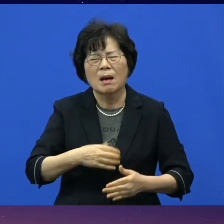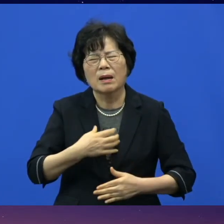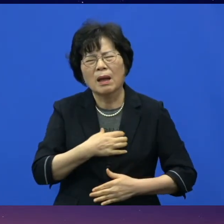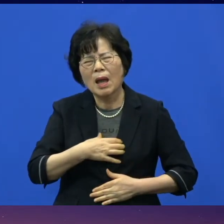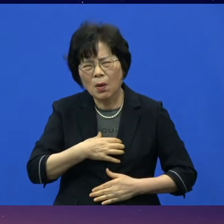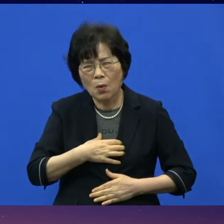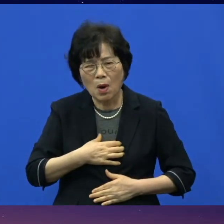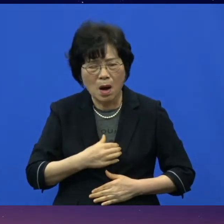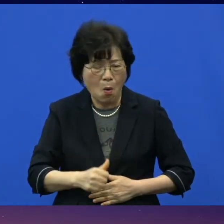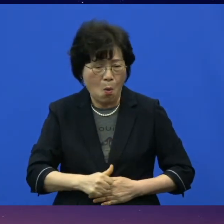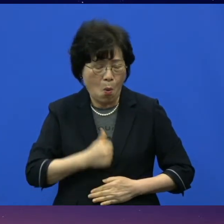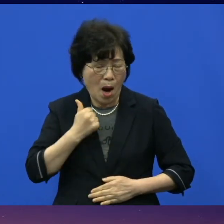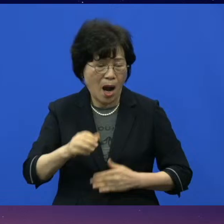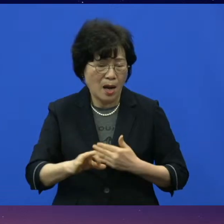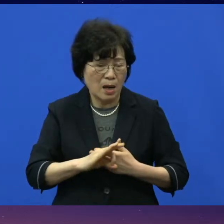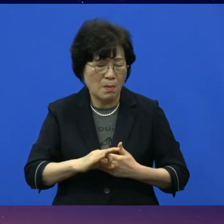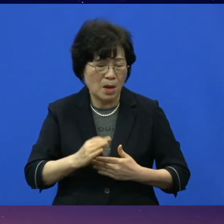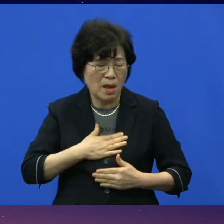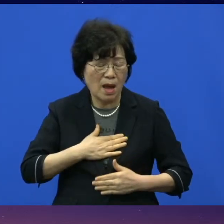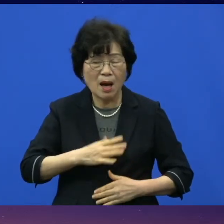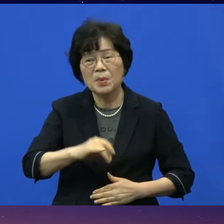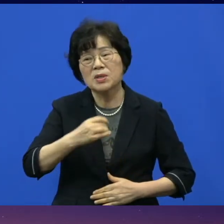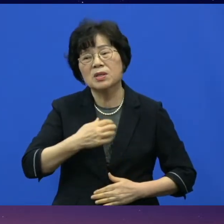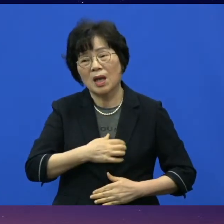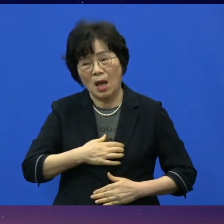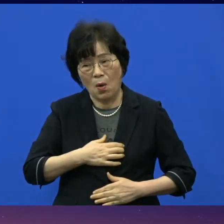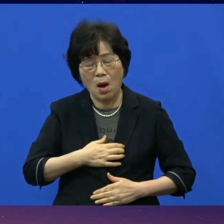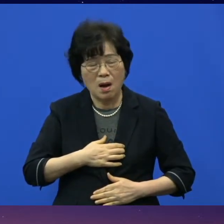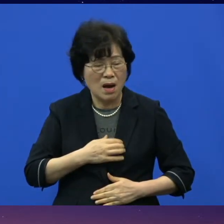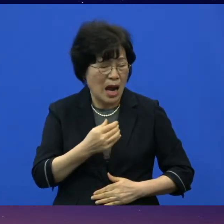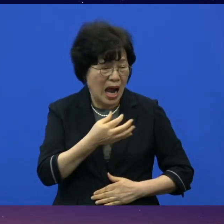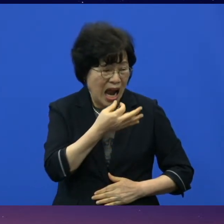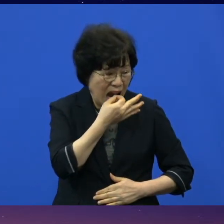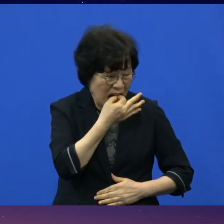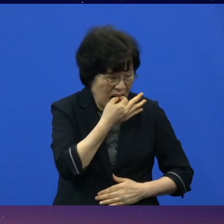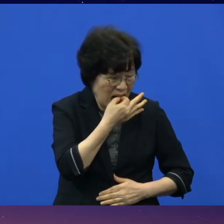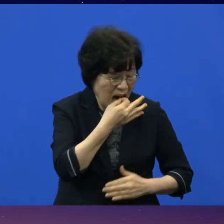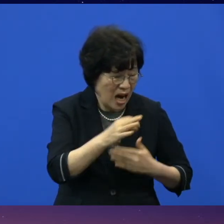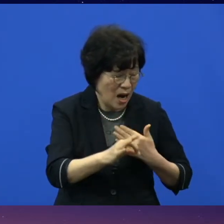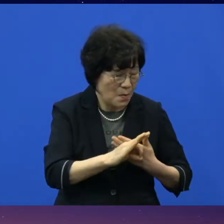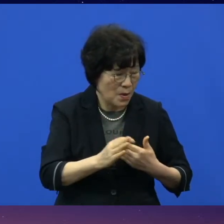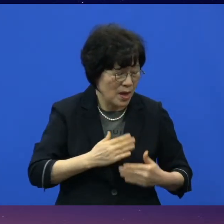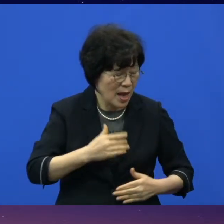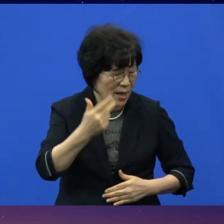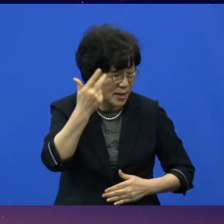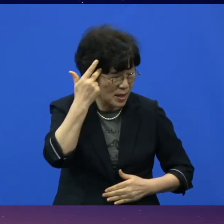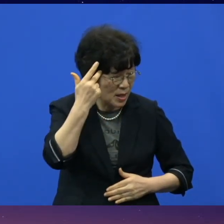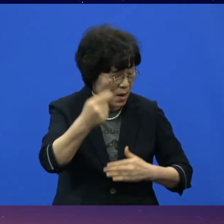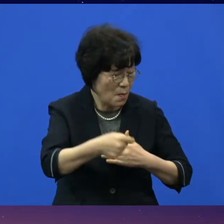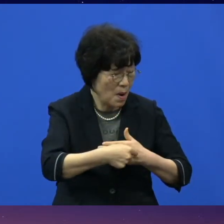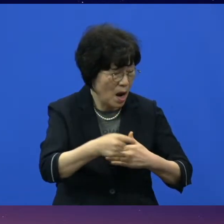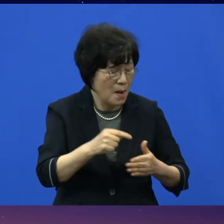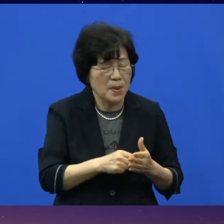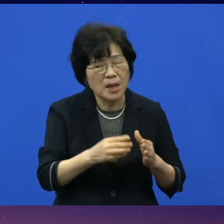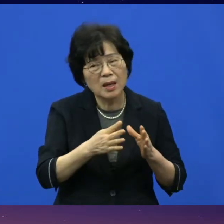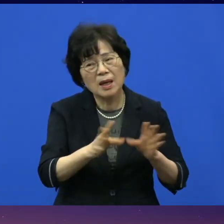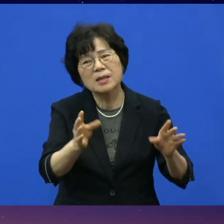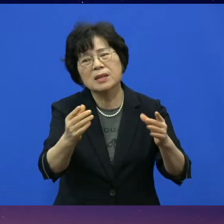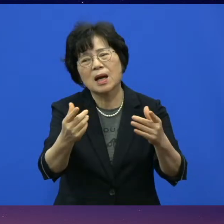분노해보세요. 내가 깨진 상태예요. 어떤 탐욕을 가지잖아요. 그게 이미 내 정신과 마음이 다 깨진 상태예요.